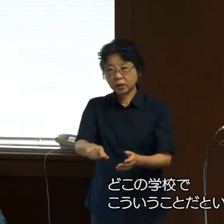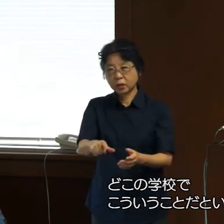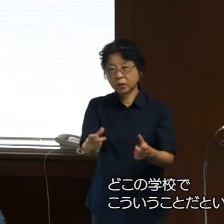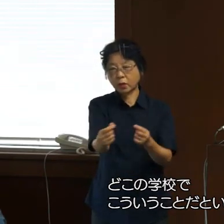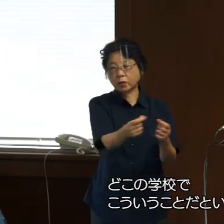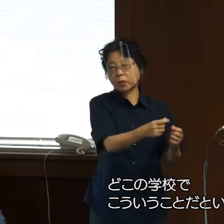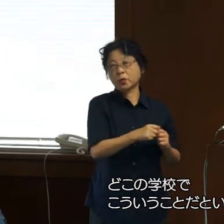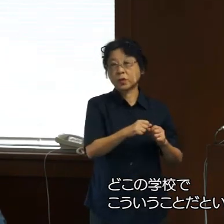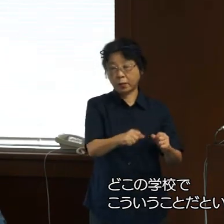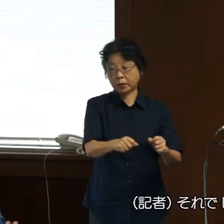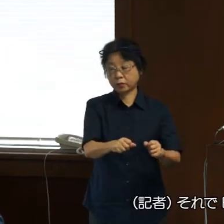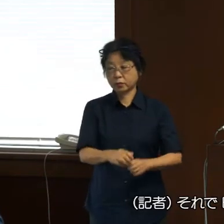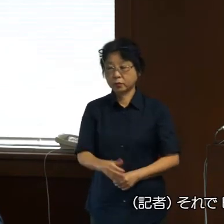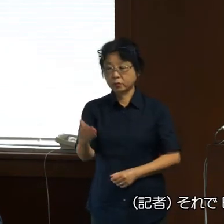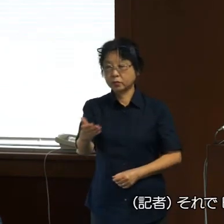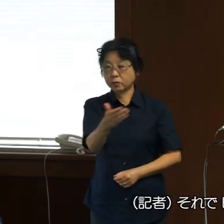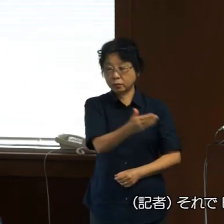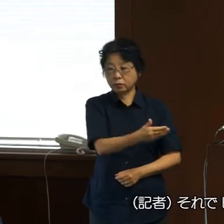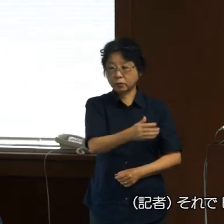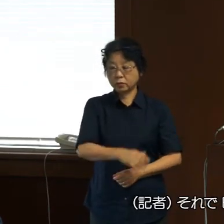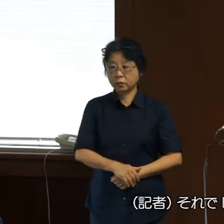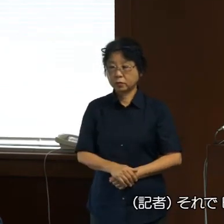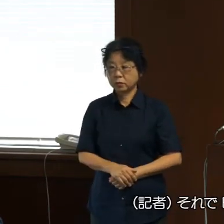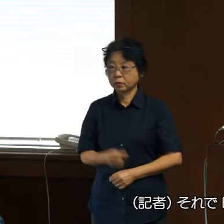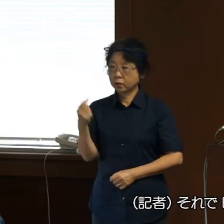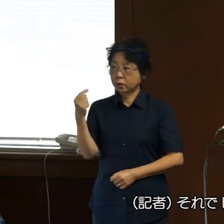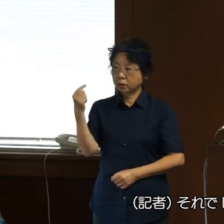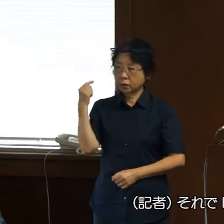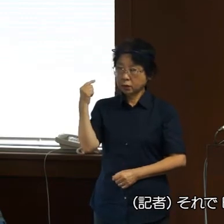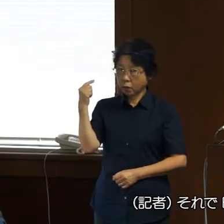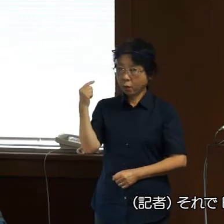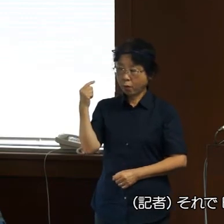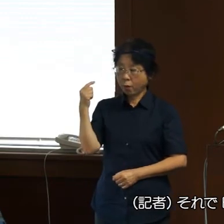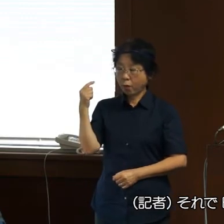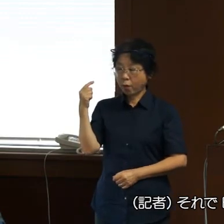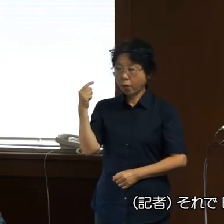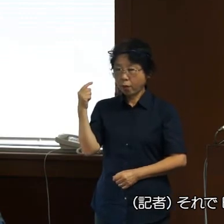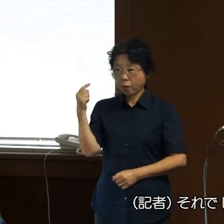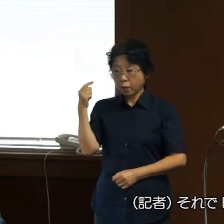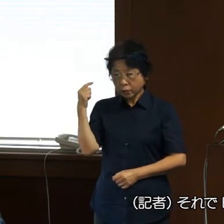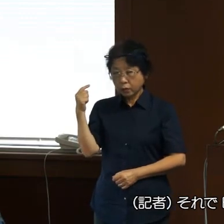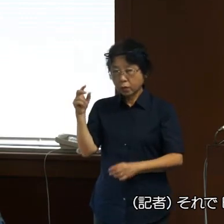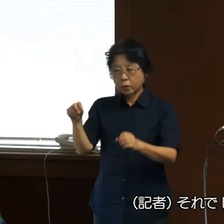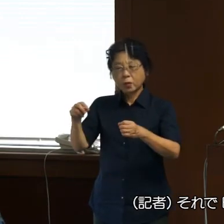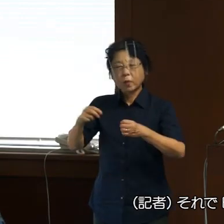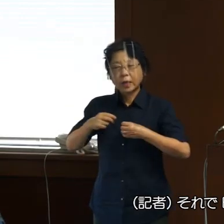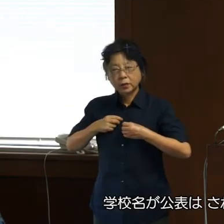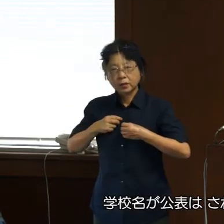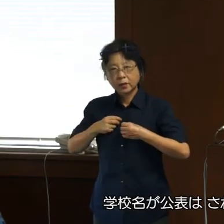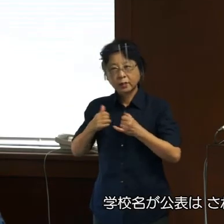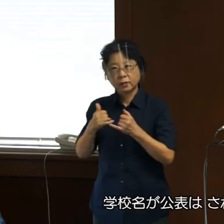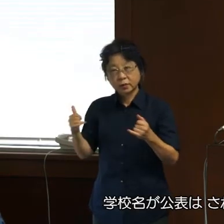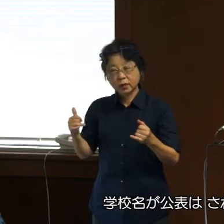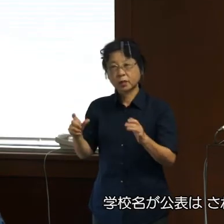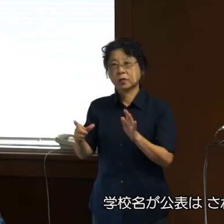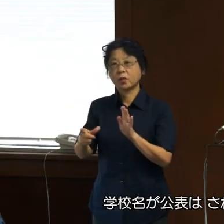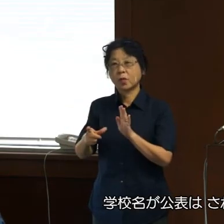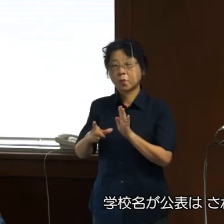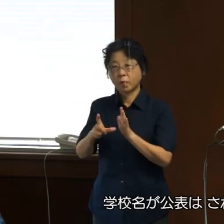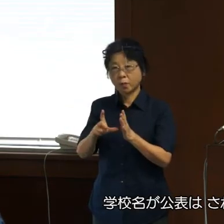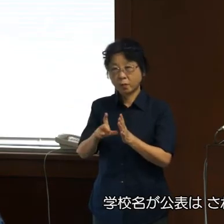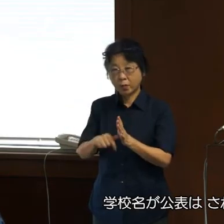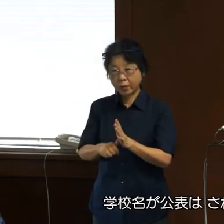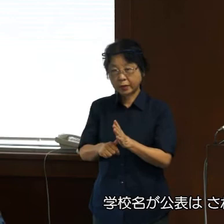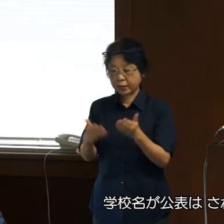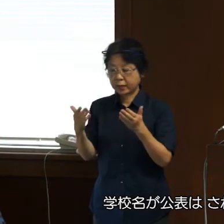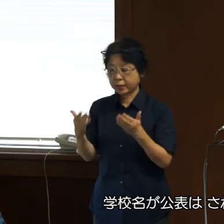で、すみません、それで、昨日の例の場合ですと、学校名が公表